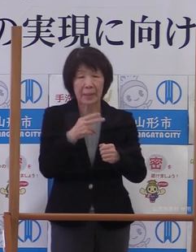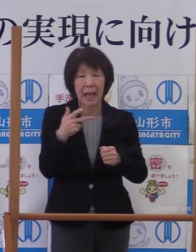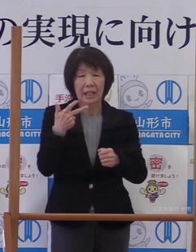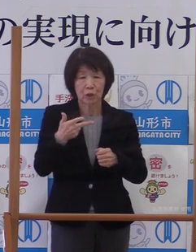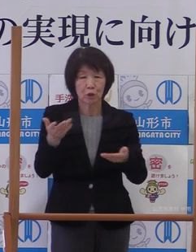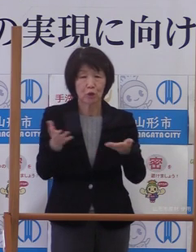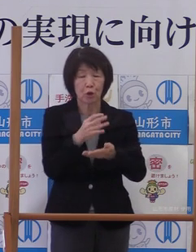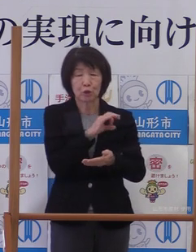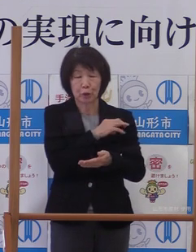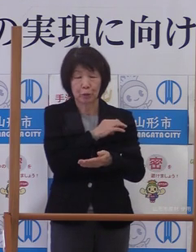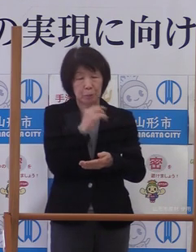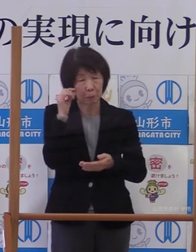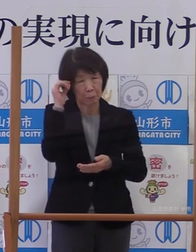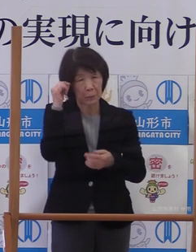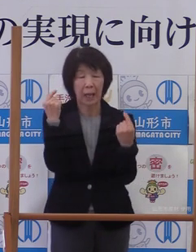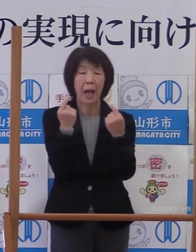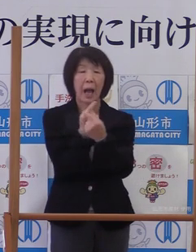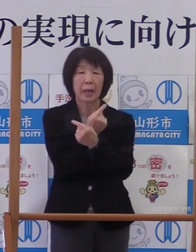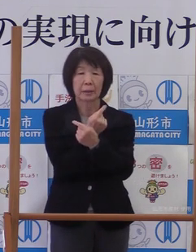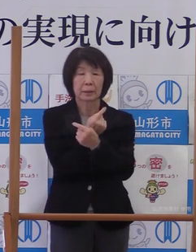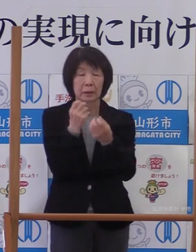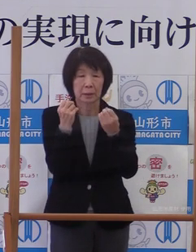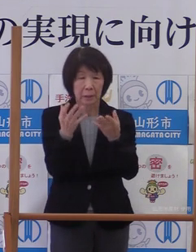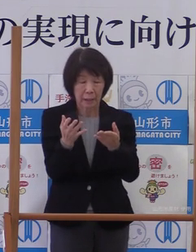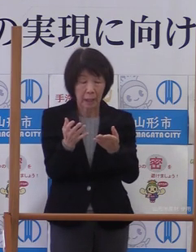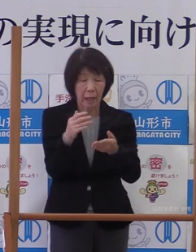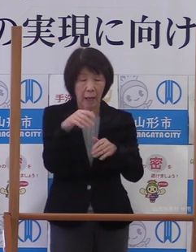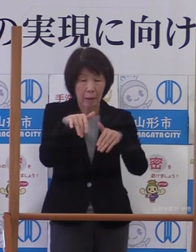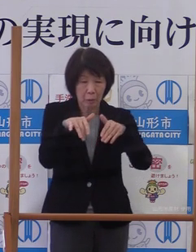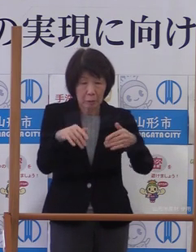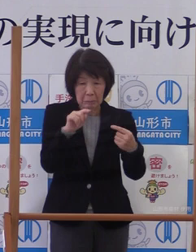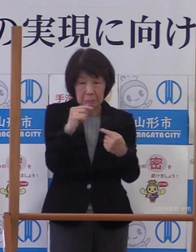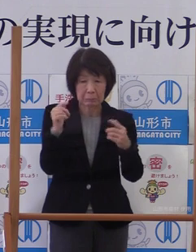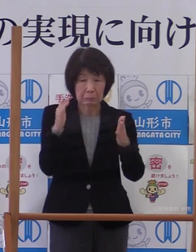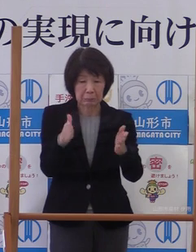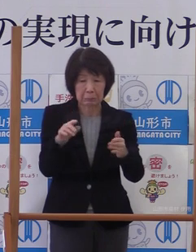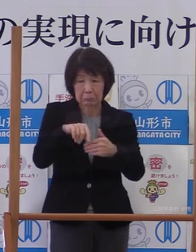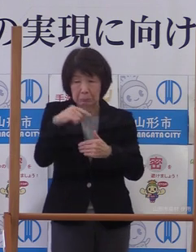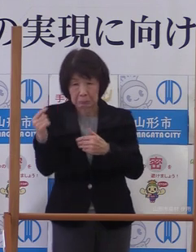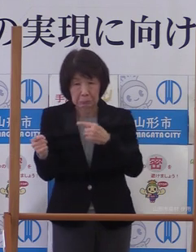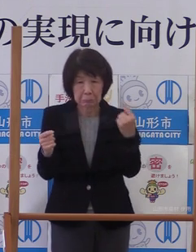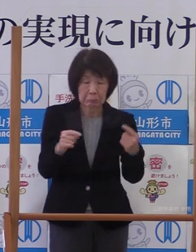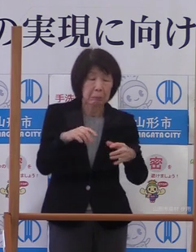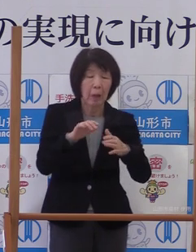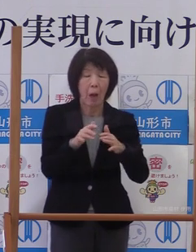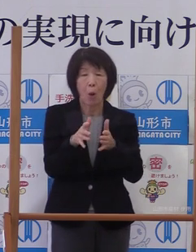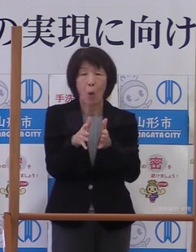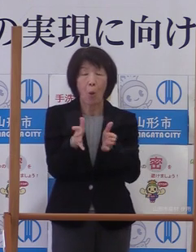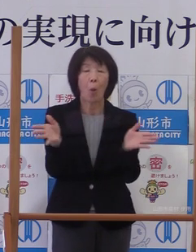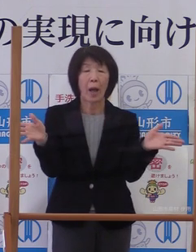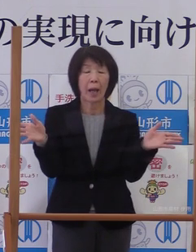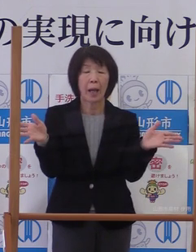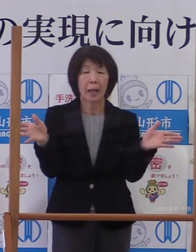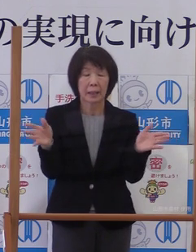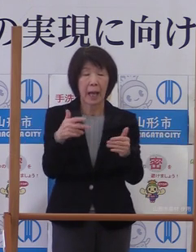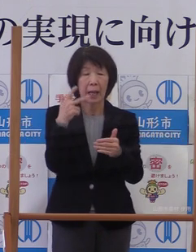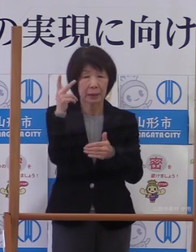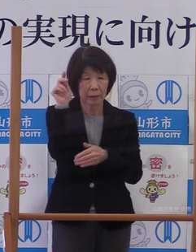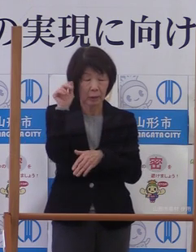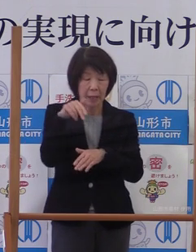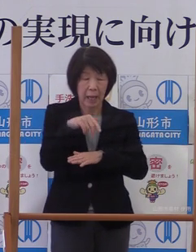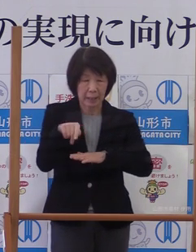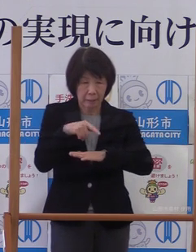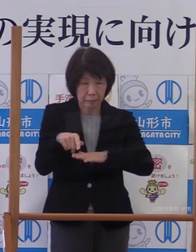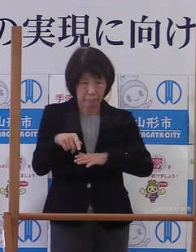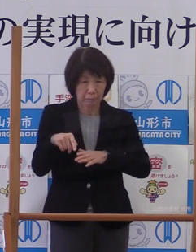革として、赤字職員が組織の枠を超えてまとめた政策を提案するなど、市の政策へ反映できる機会を設